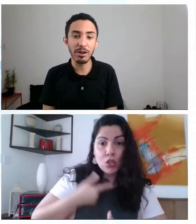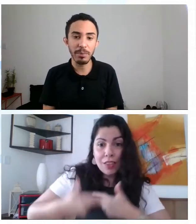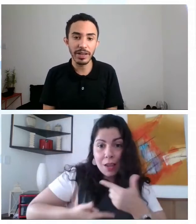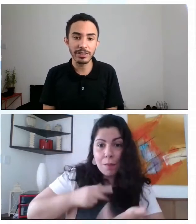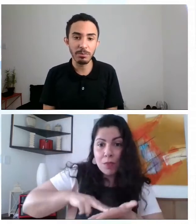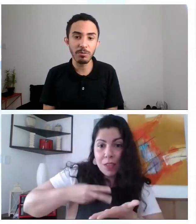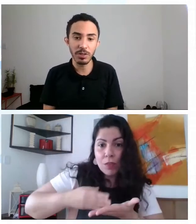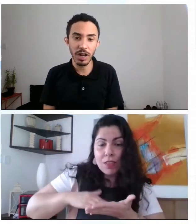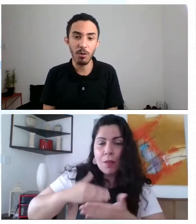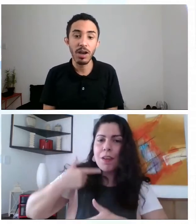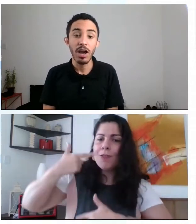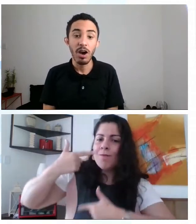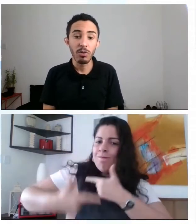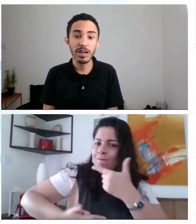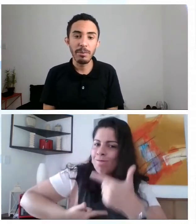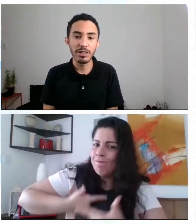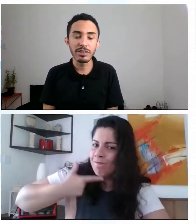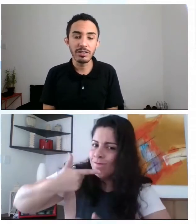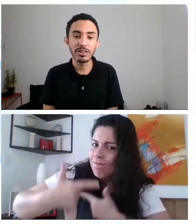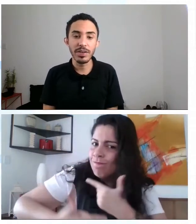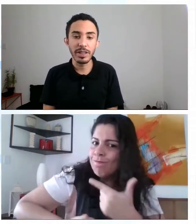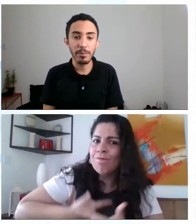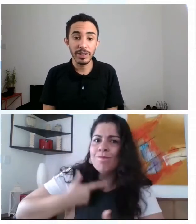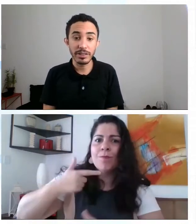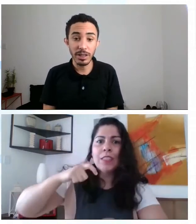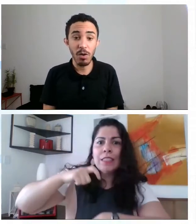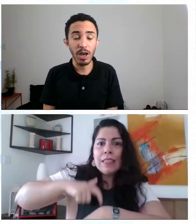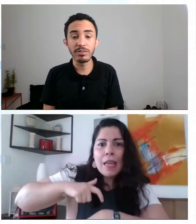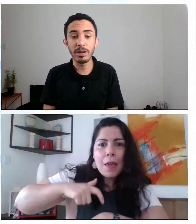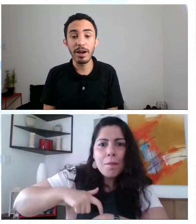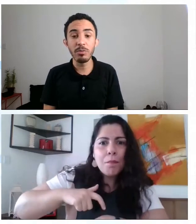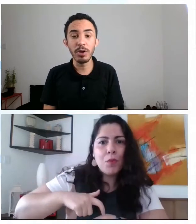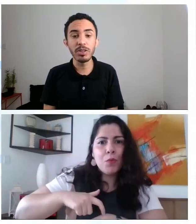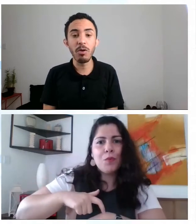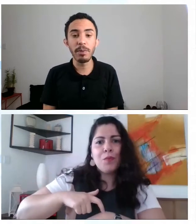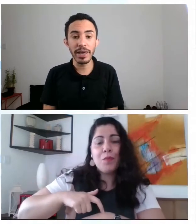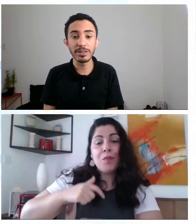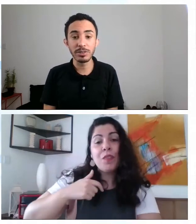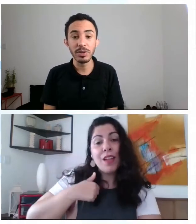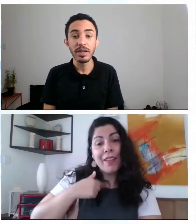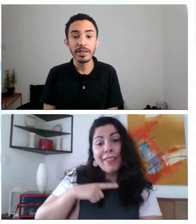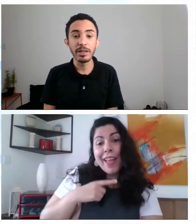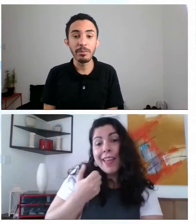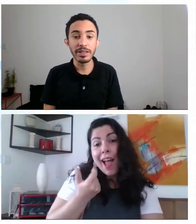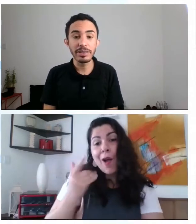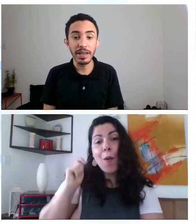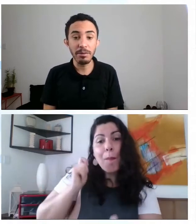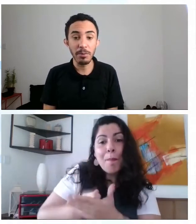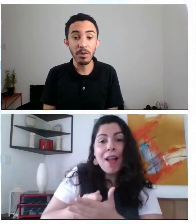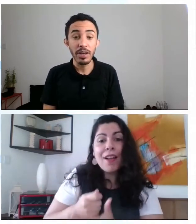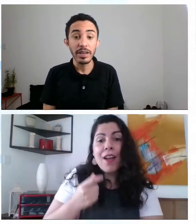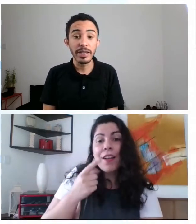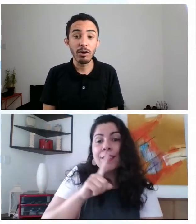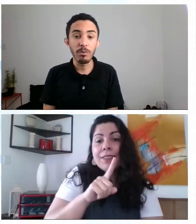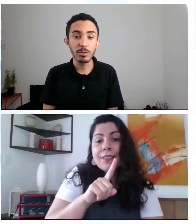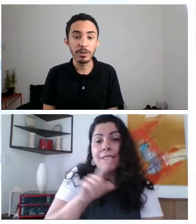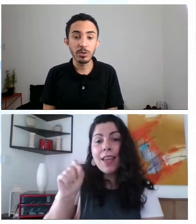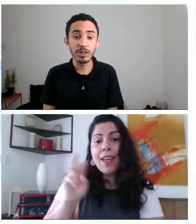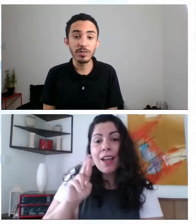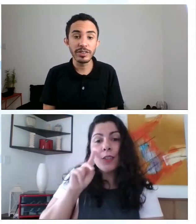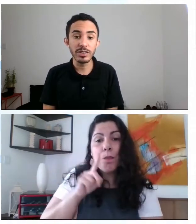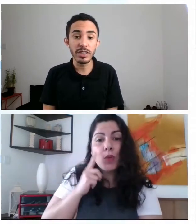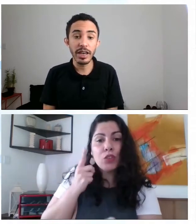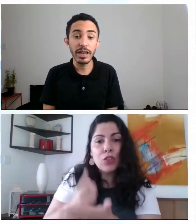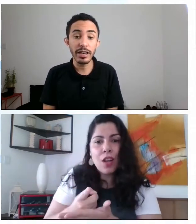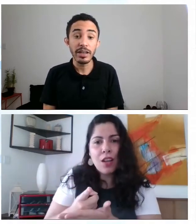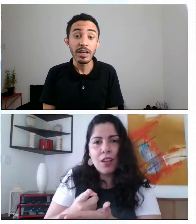muito caro para esse profissional. O trabalho de tradução e interpretação é um trabalho muito complexo, que demanda tempo, e algumas